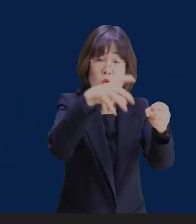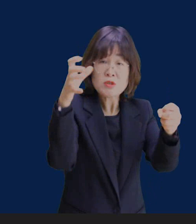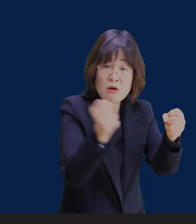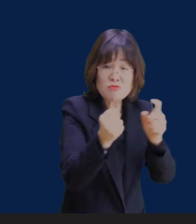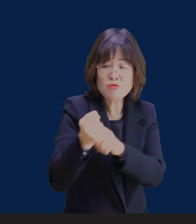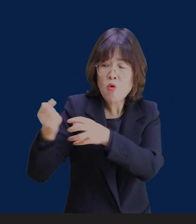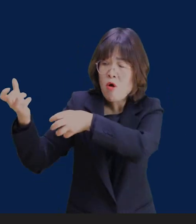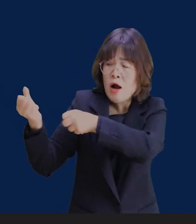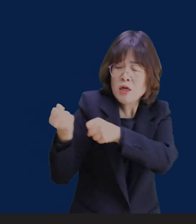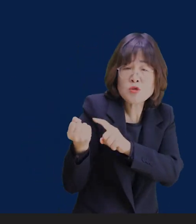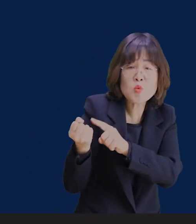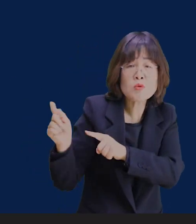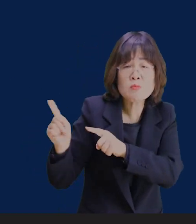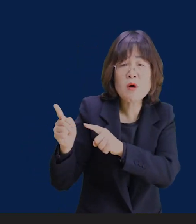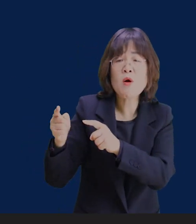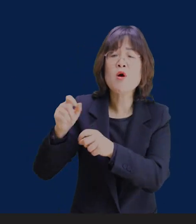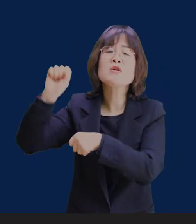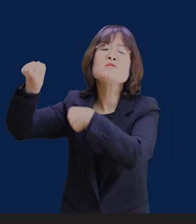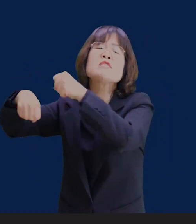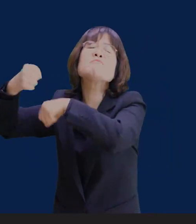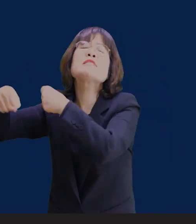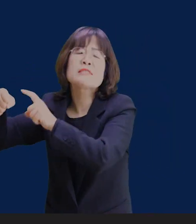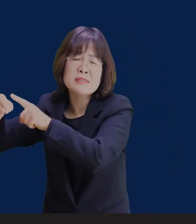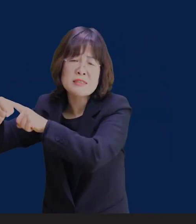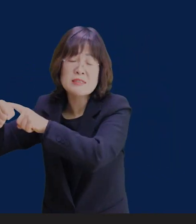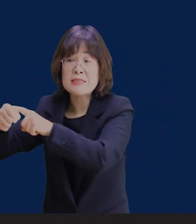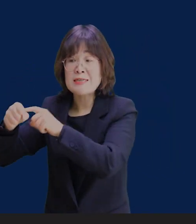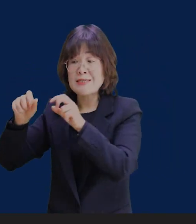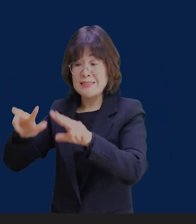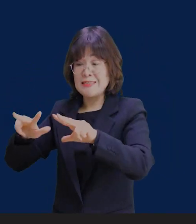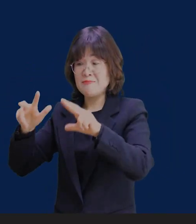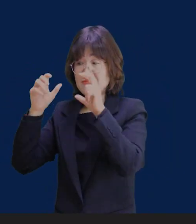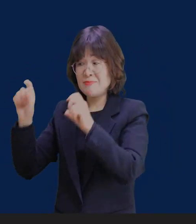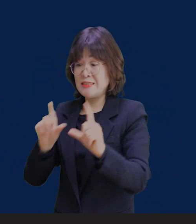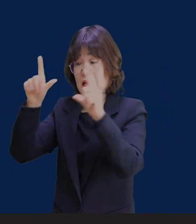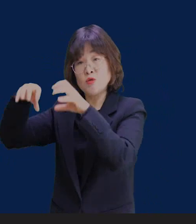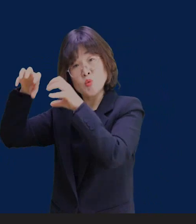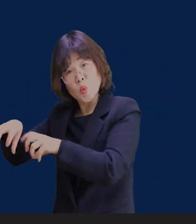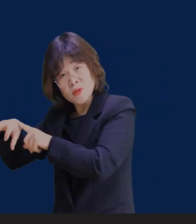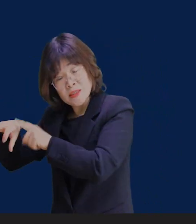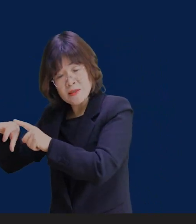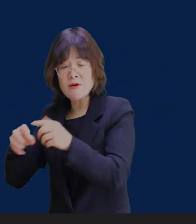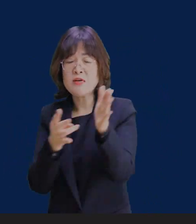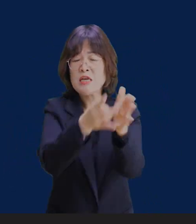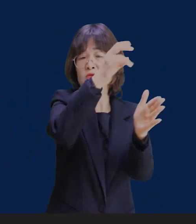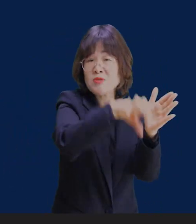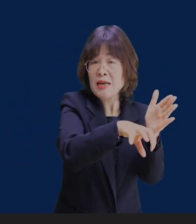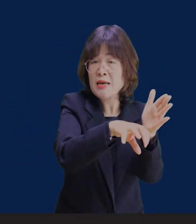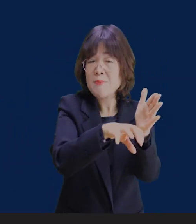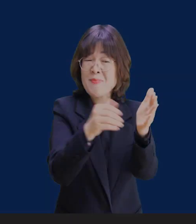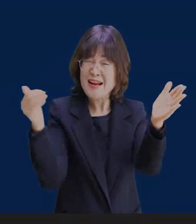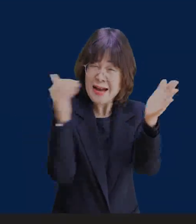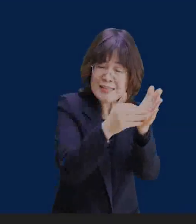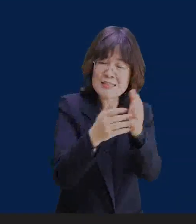이 희생제물, 즉 이 짐승을 거주지에서 예루살렘까지 가져오는 게